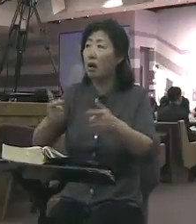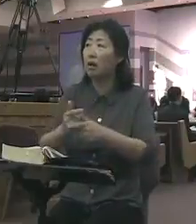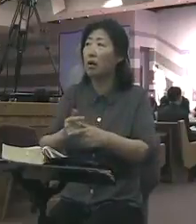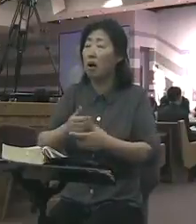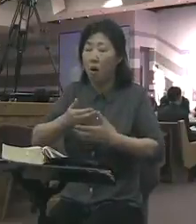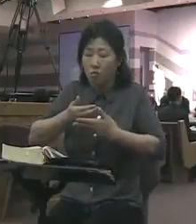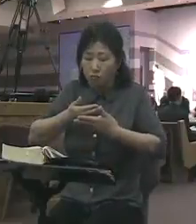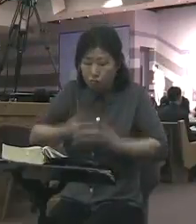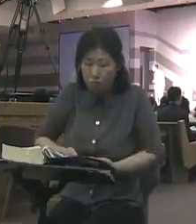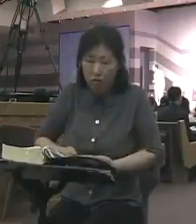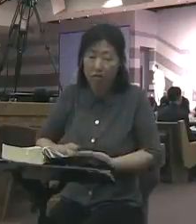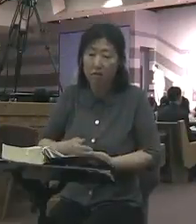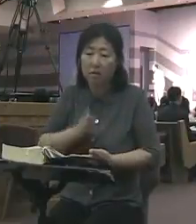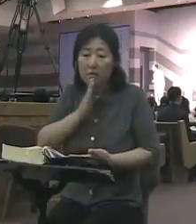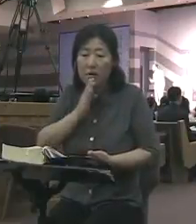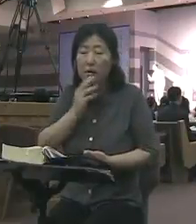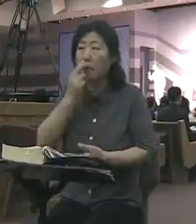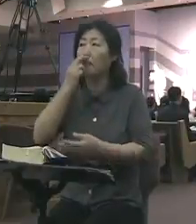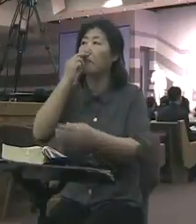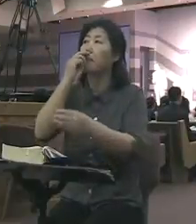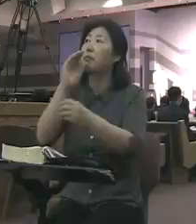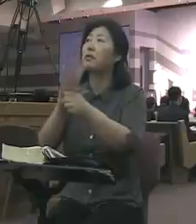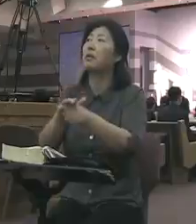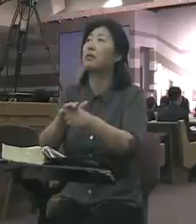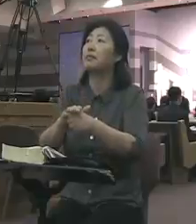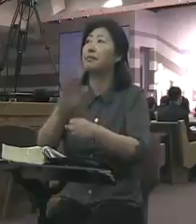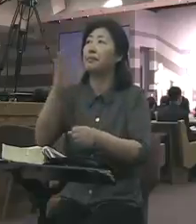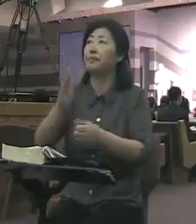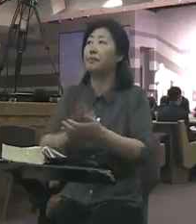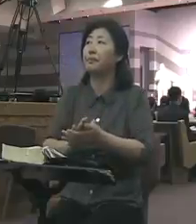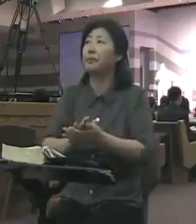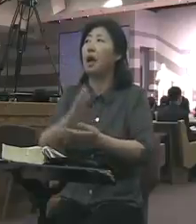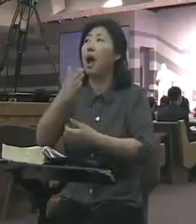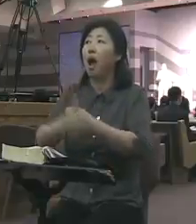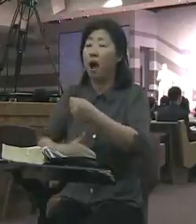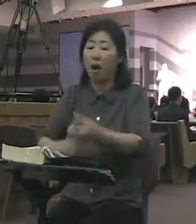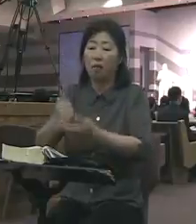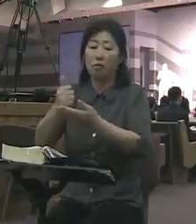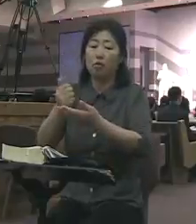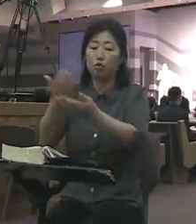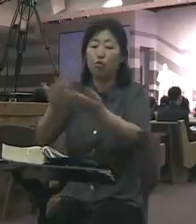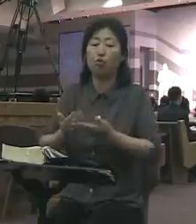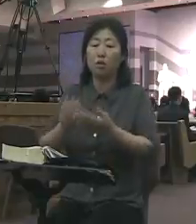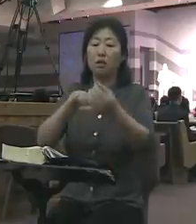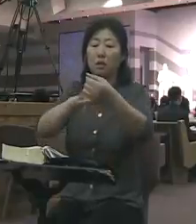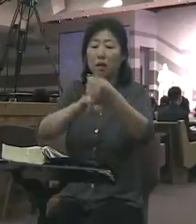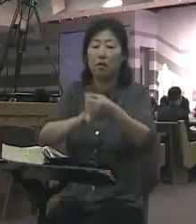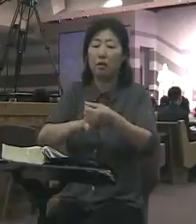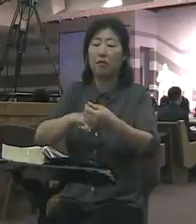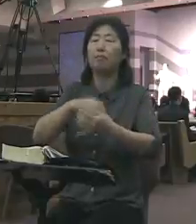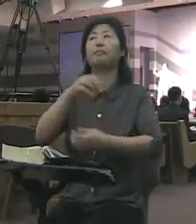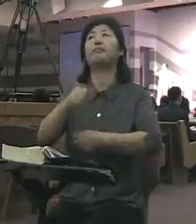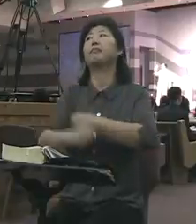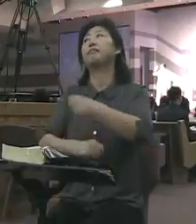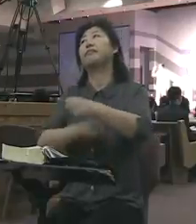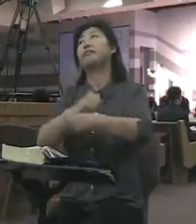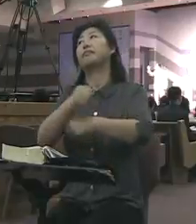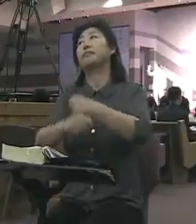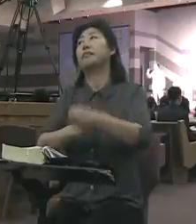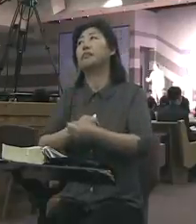막힙니다. 근데 어느 순간부터 하나님이 주시는 약속을 만끽하게 됐습니다. 내 멍에는 쉽다고